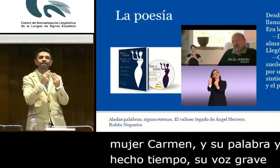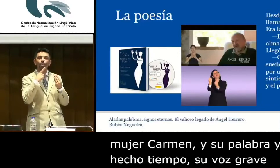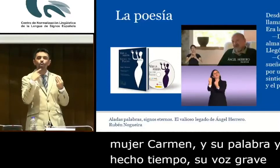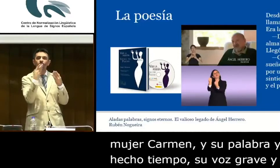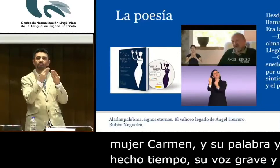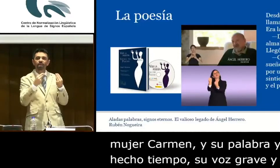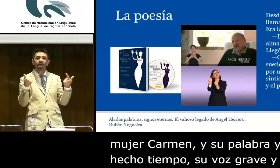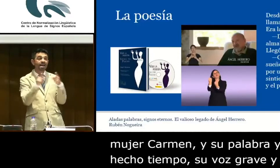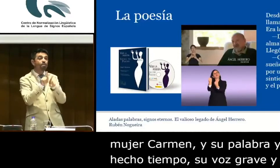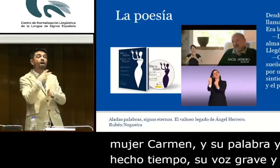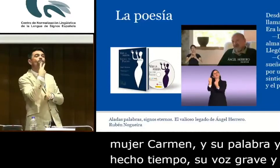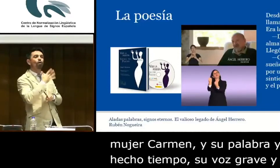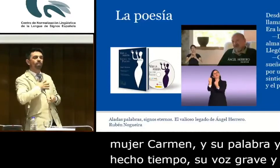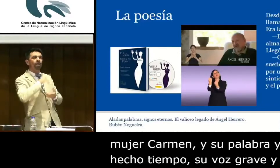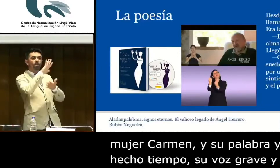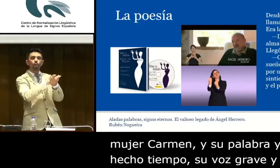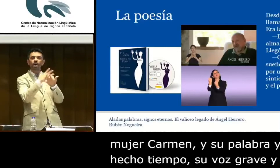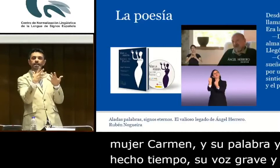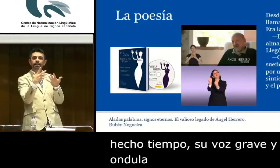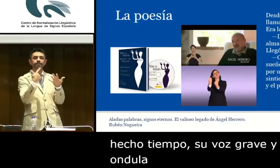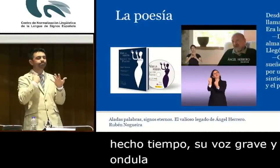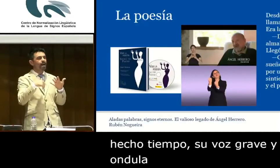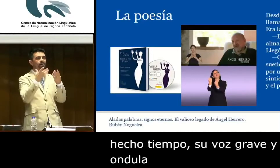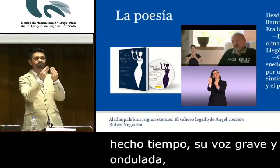poetas, ya no nos acompaña.